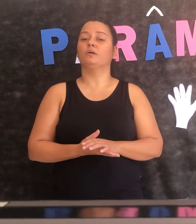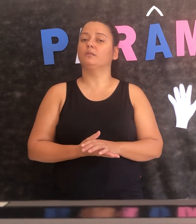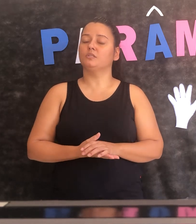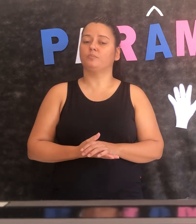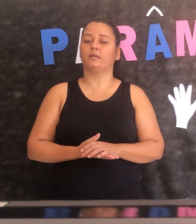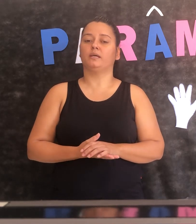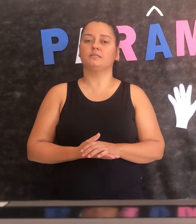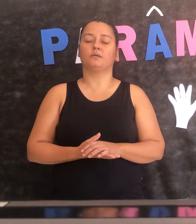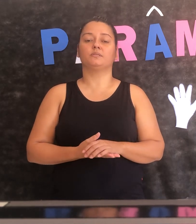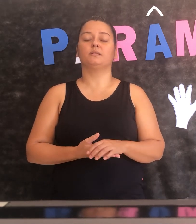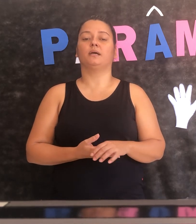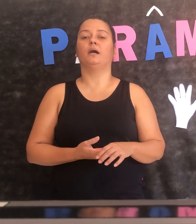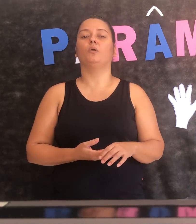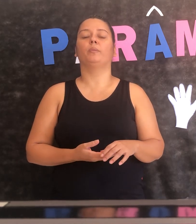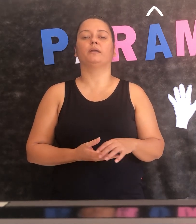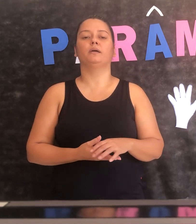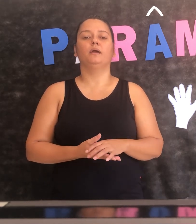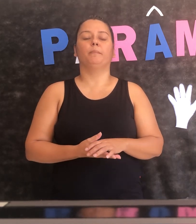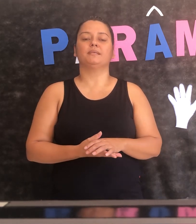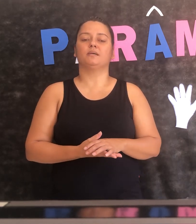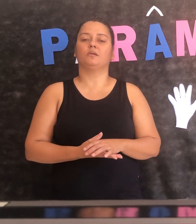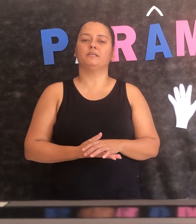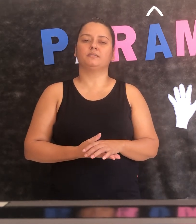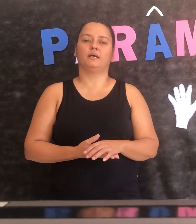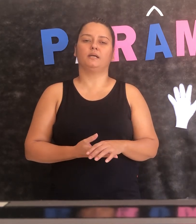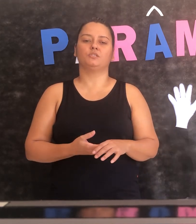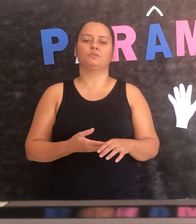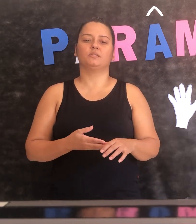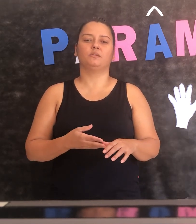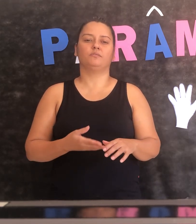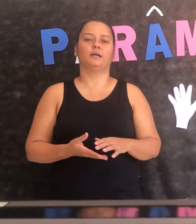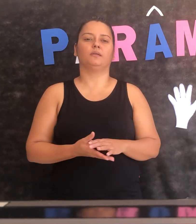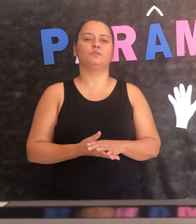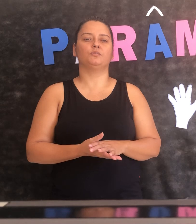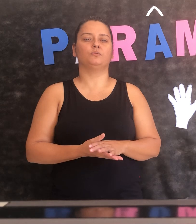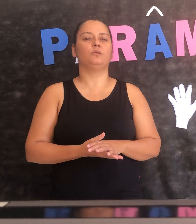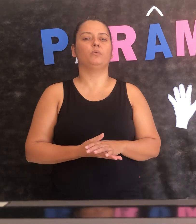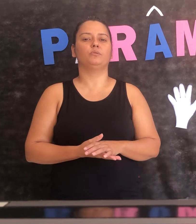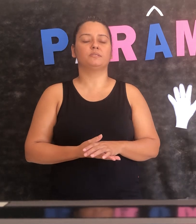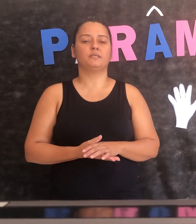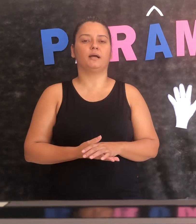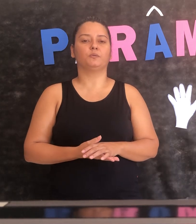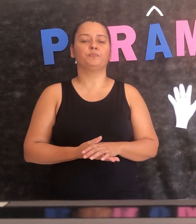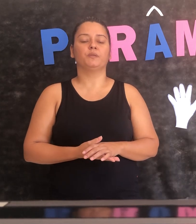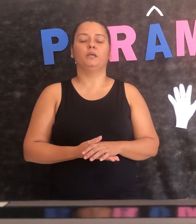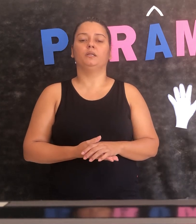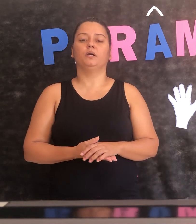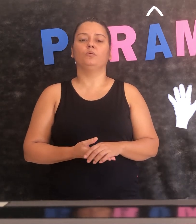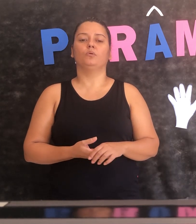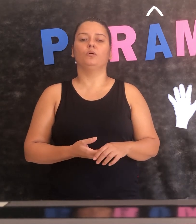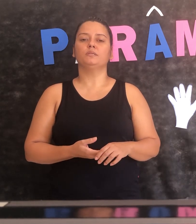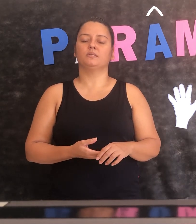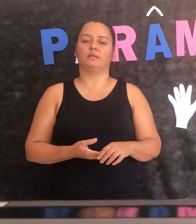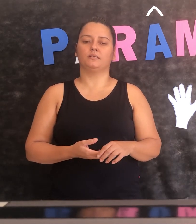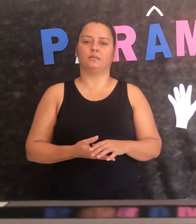importantes para realizar um sinal, para passar uma mensagem, o significado em um enunciado. Então, o